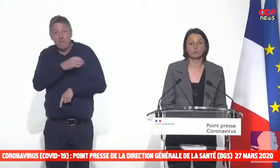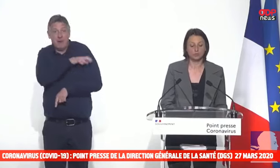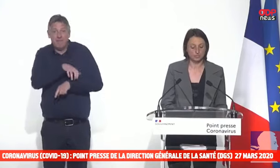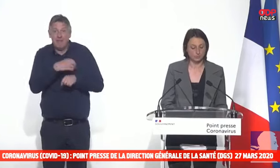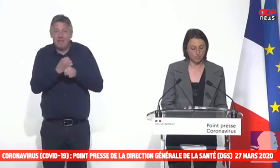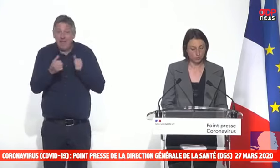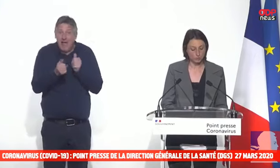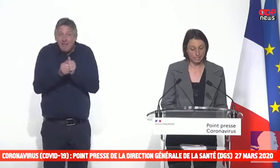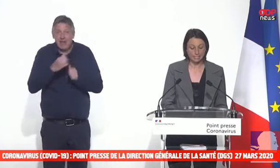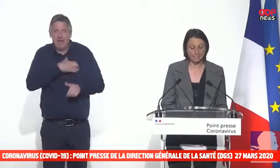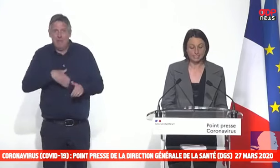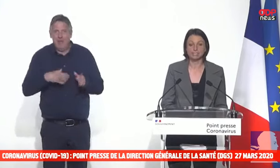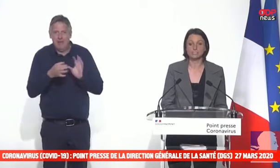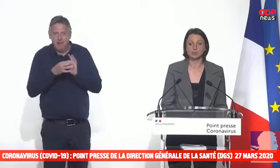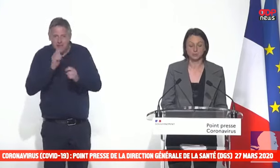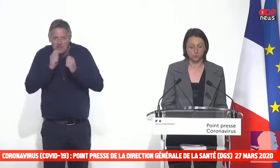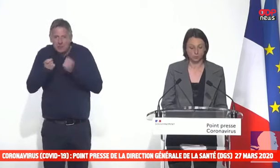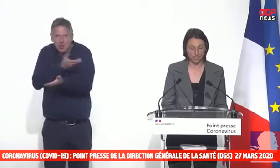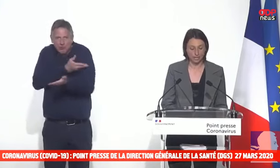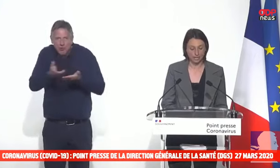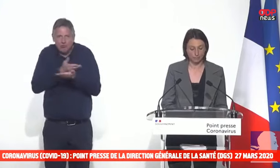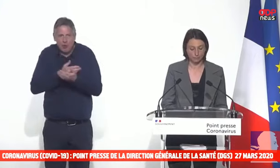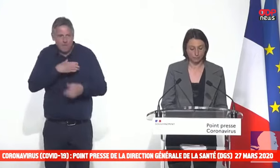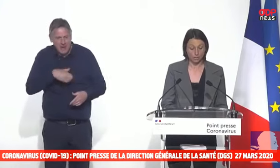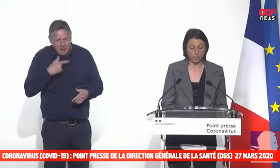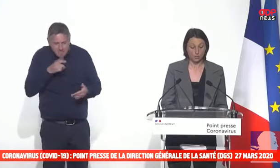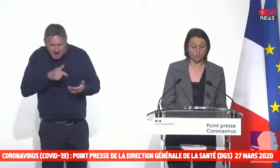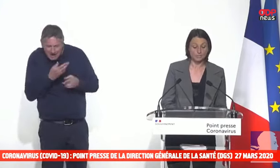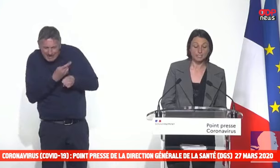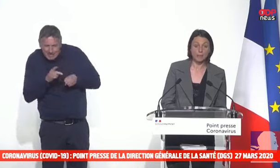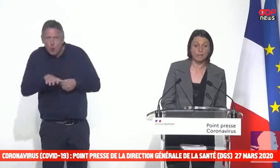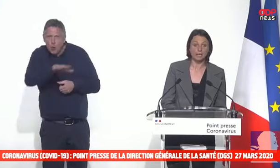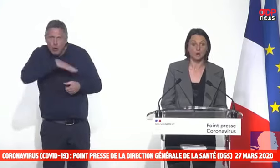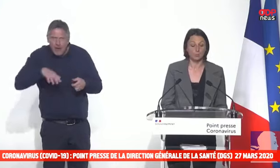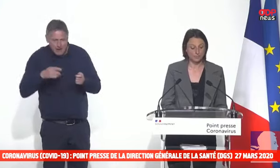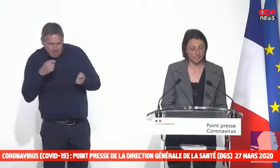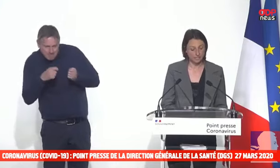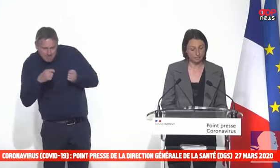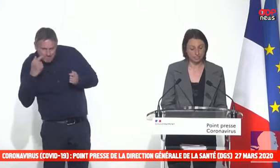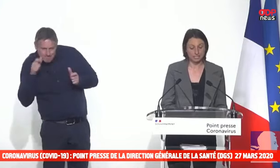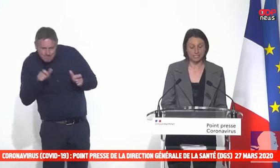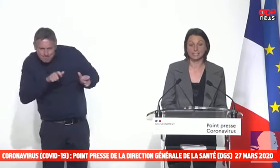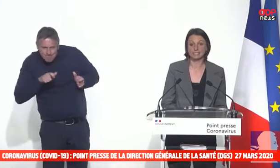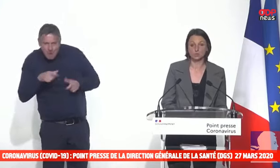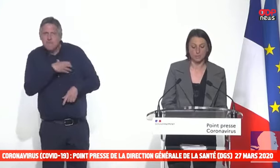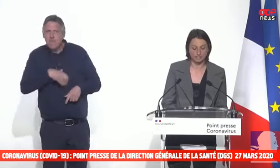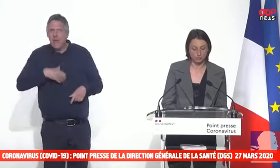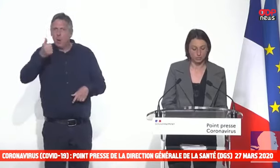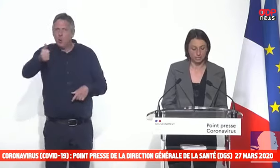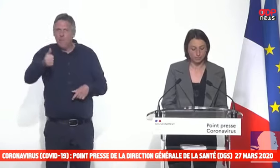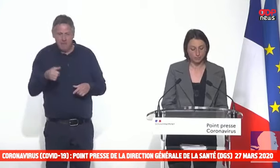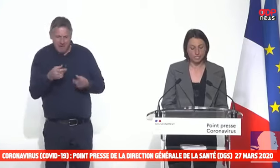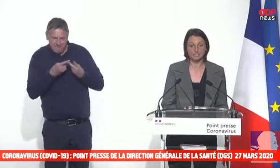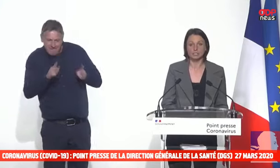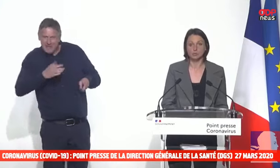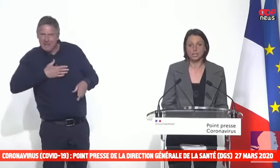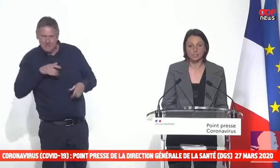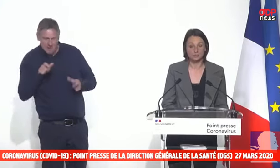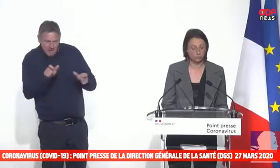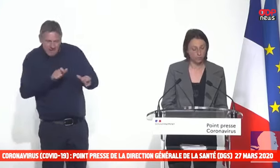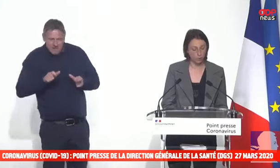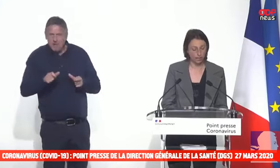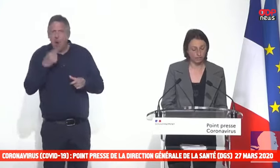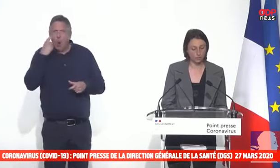également en mesure d'évaluer les risques et les situations locales. Donc si un maire observe qu'il y a des risques particuliers, des lieux